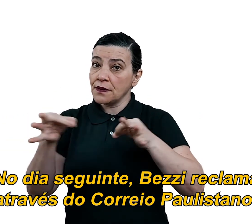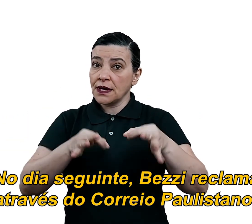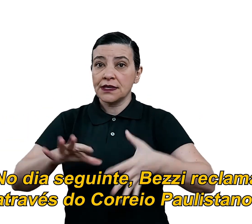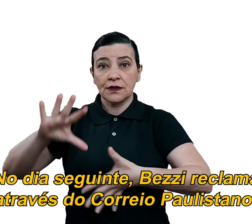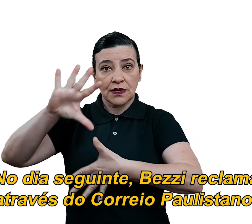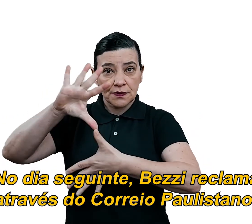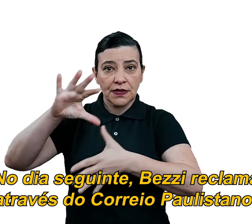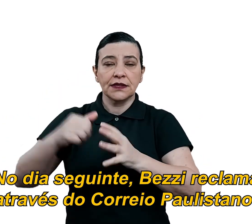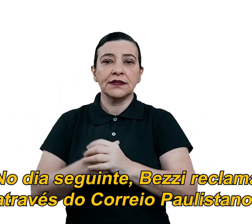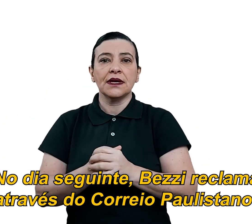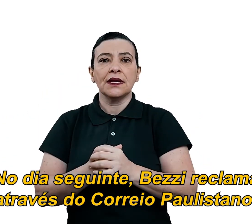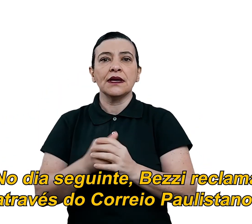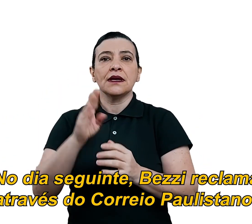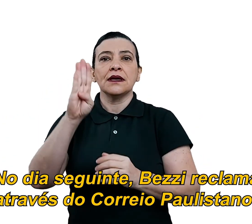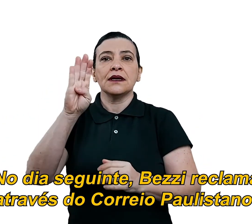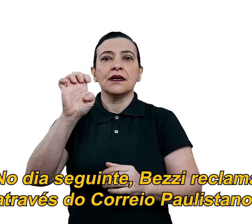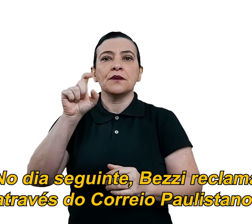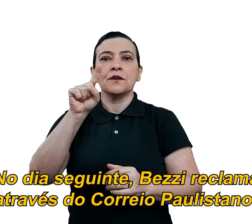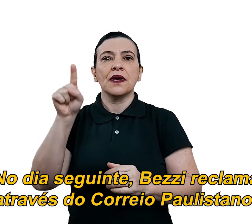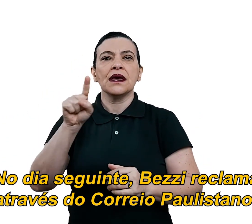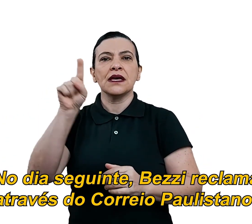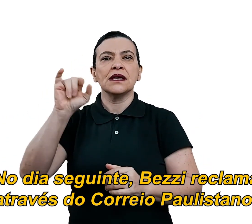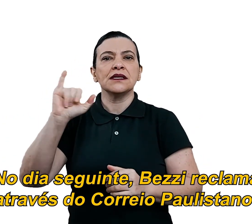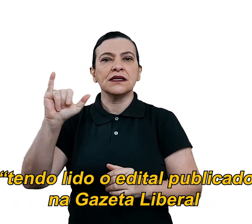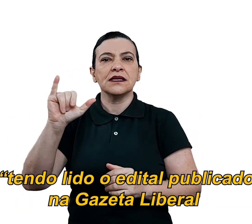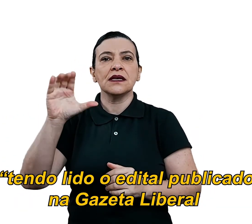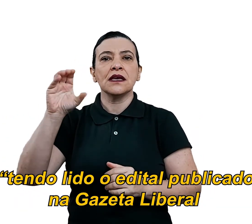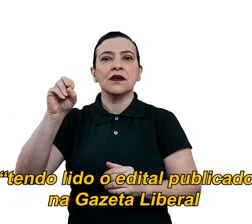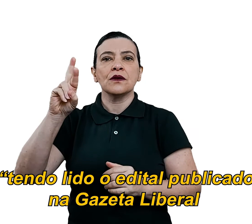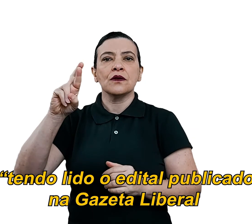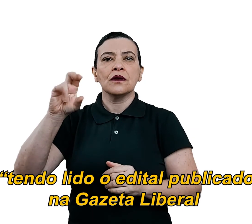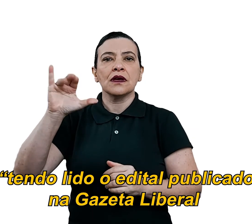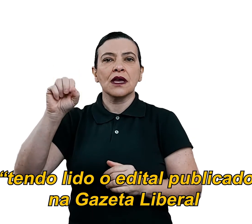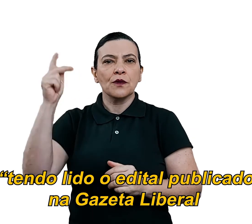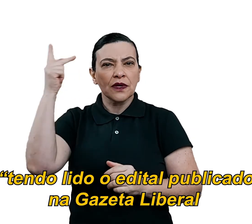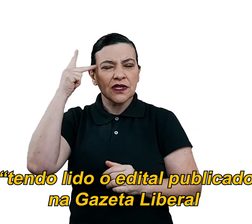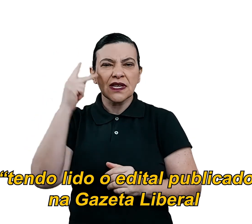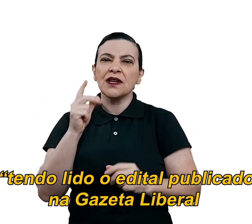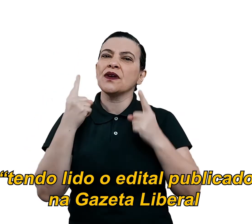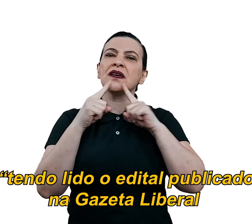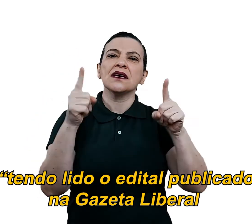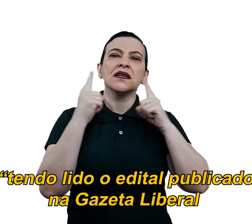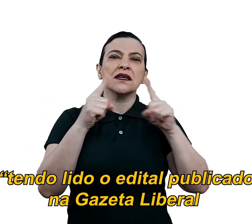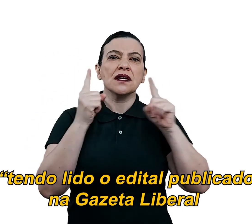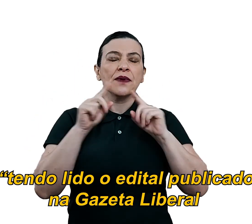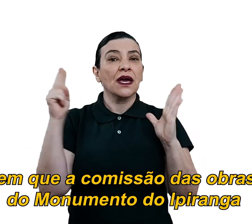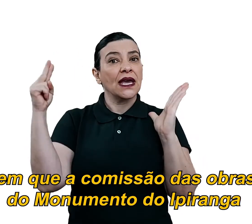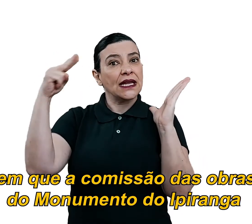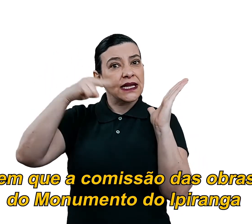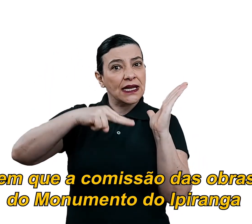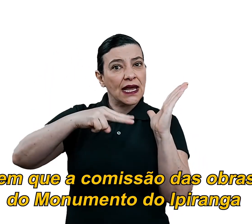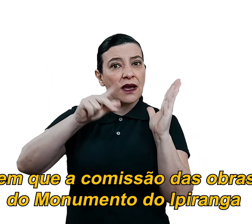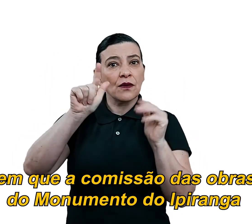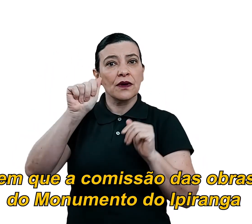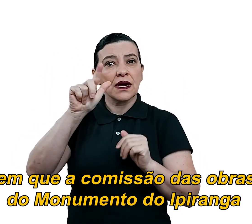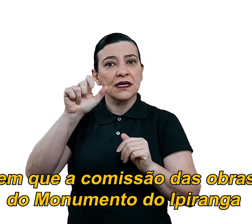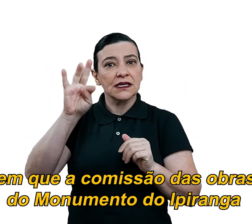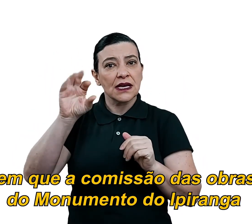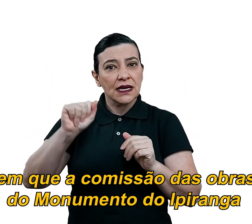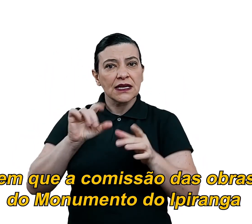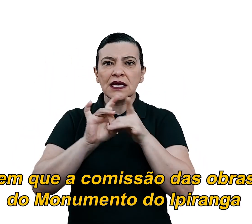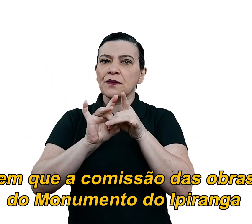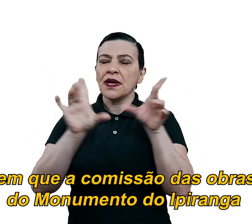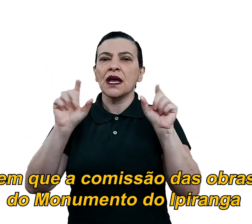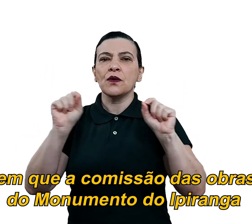dia seguinte, Bezzi reclama através do Correio Paulistano. Tendo lido o edital publicado na Gazeta Liberal, em que a Comissão das Obras